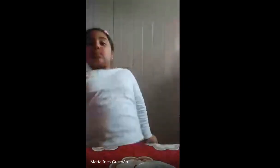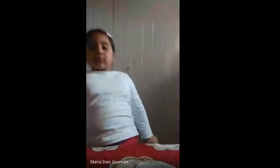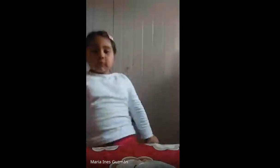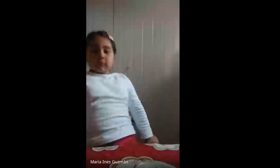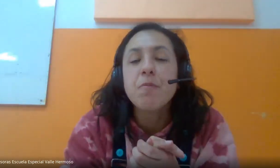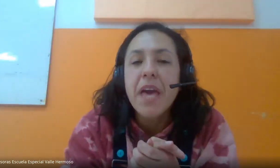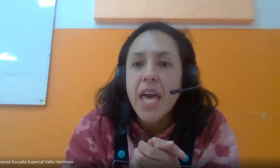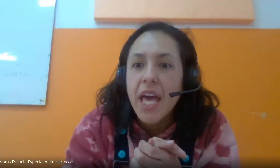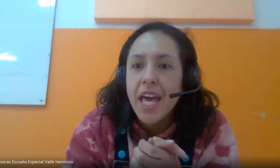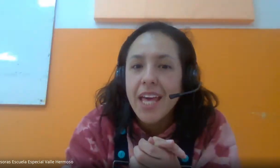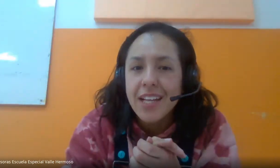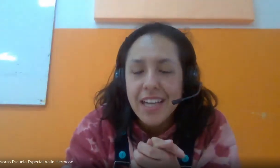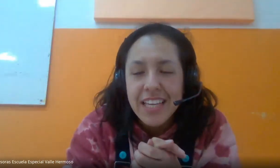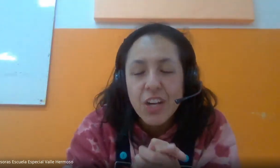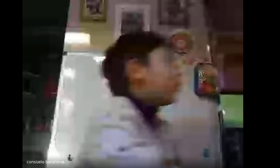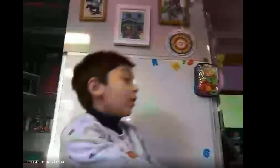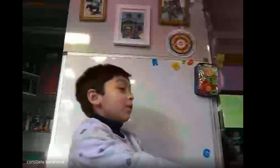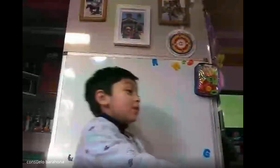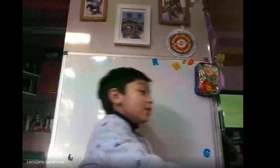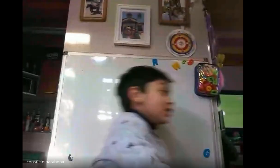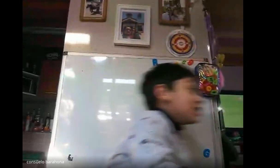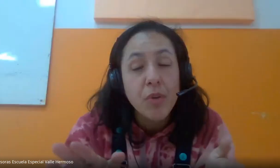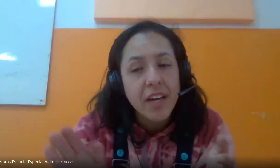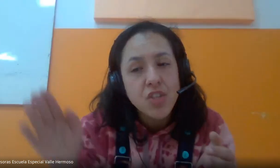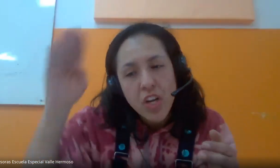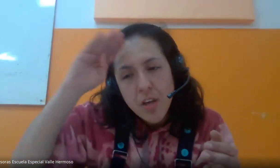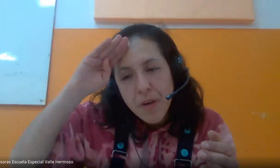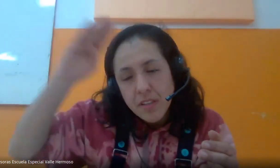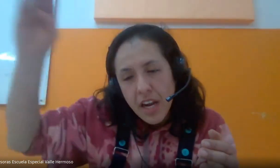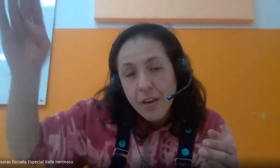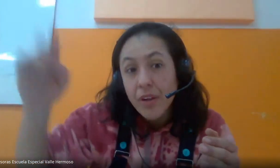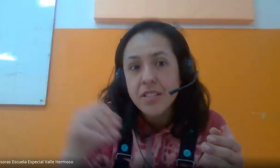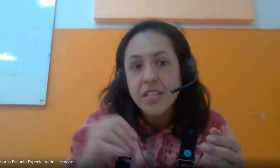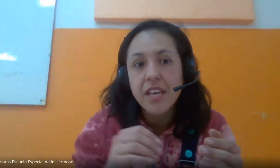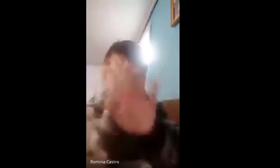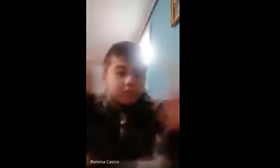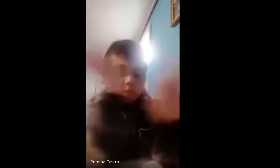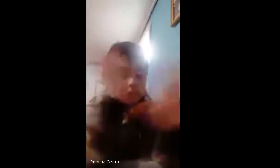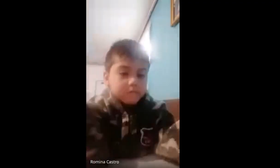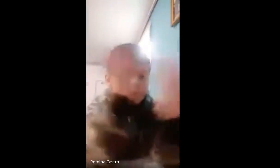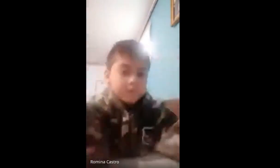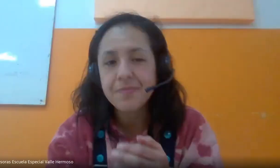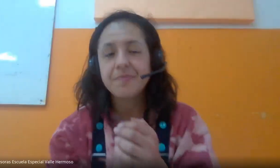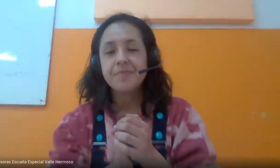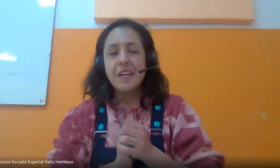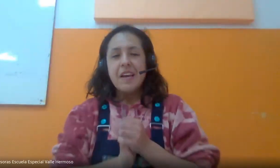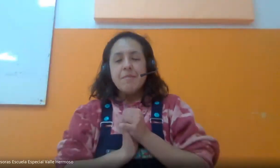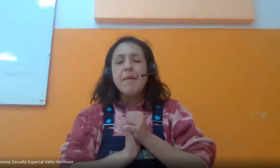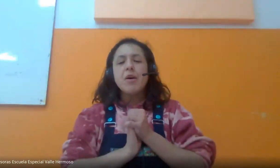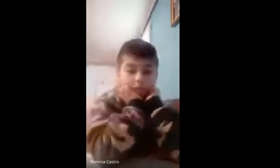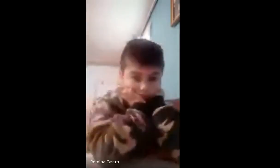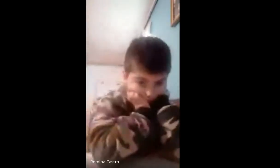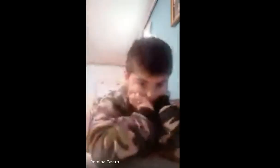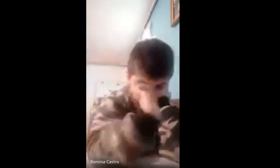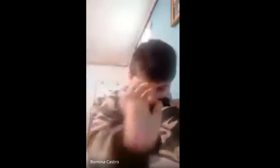Ah, pero tranquilo. Nos vamos a despedir con nuestra canción y después el lengua de señas, ¿ya? Vamos juntos entonces.